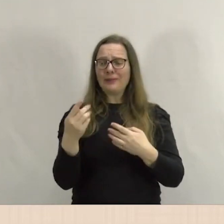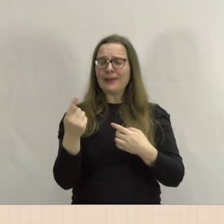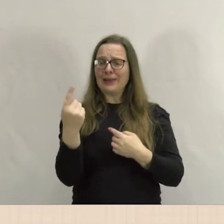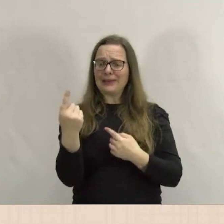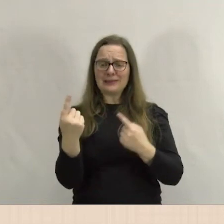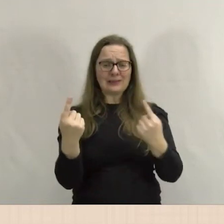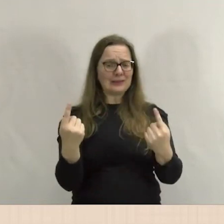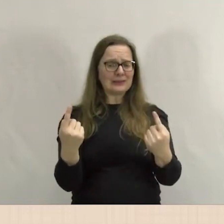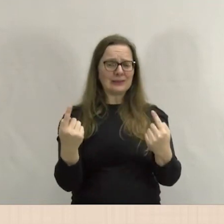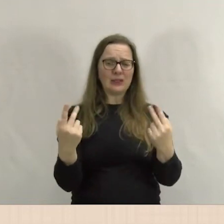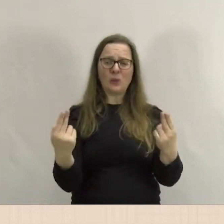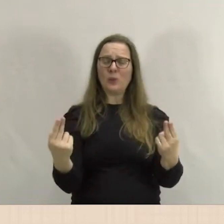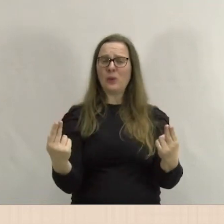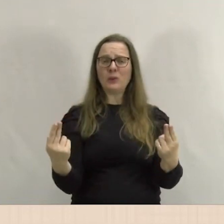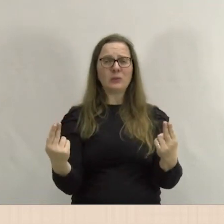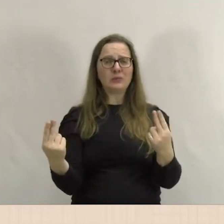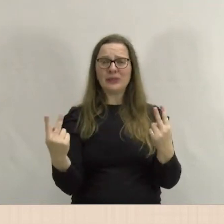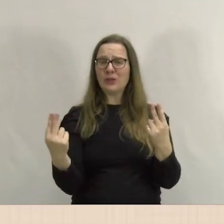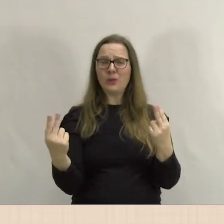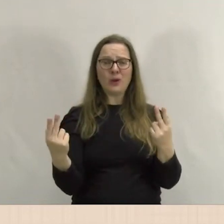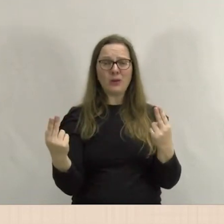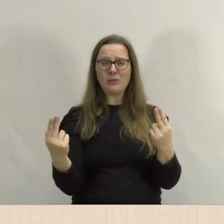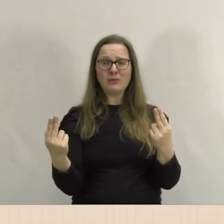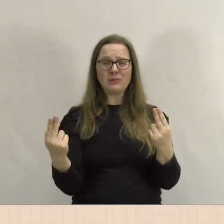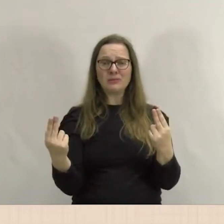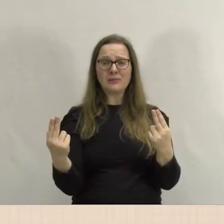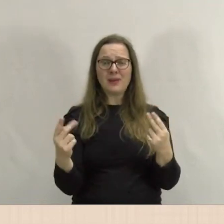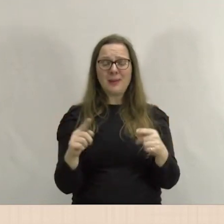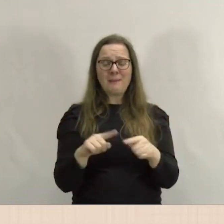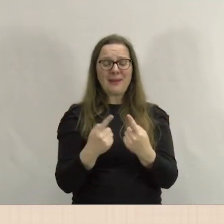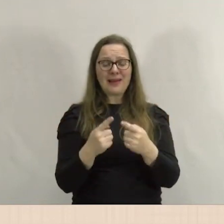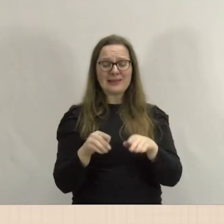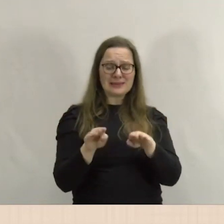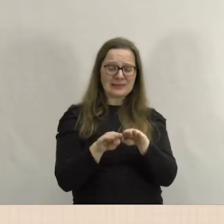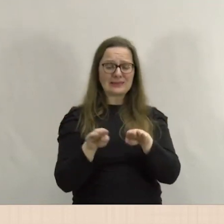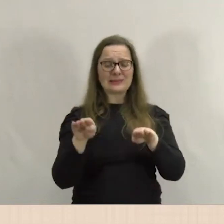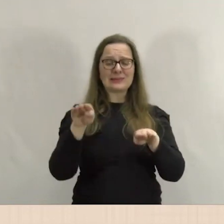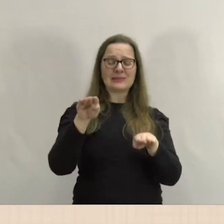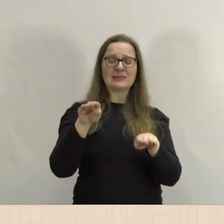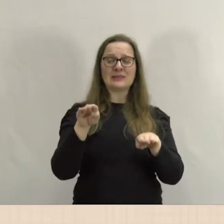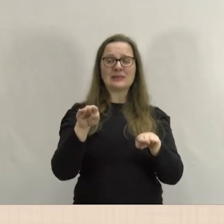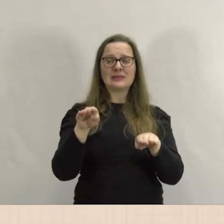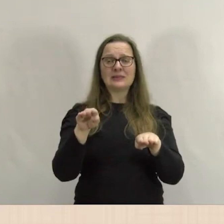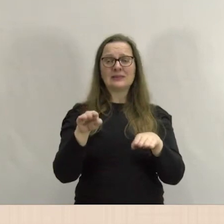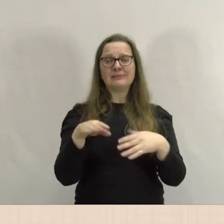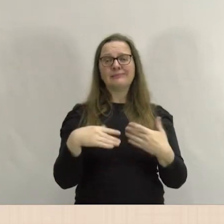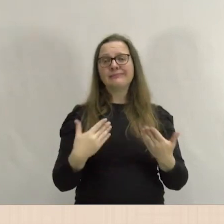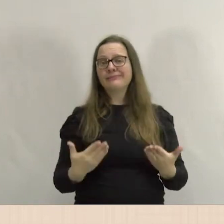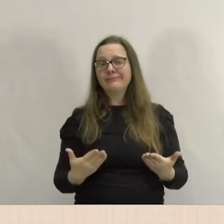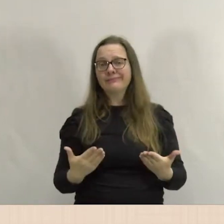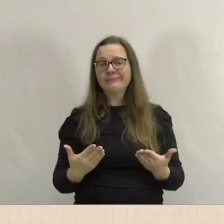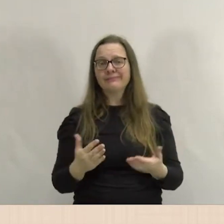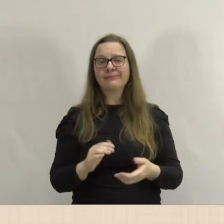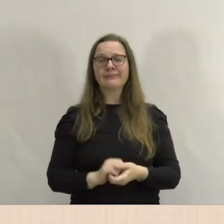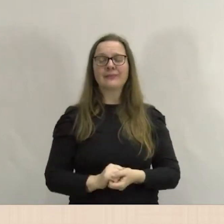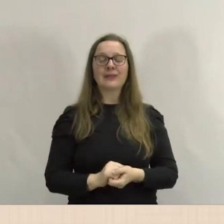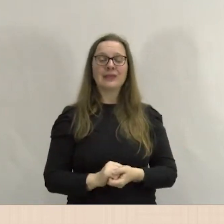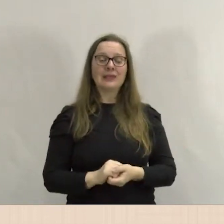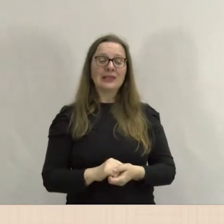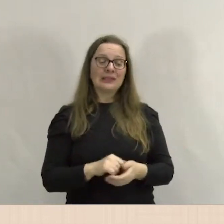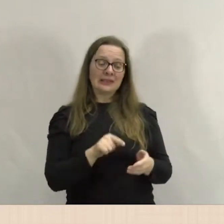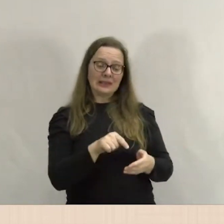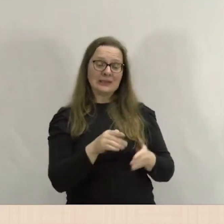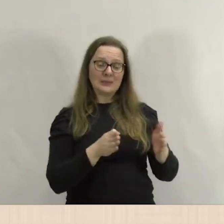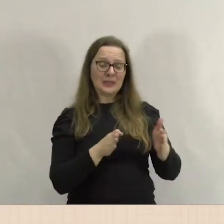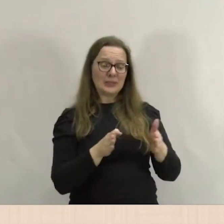pessoa. Só que para poder resolver esse problema, não precisa reunir muita gente, então escolhe um bispo. E